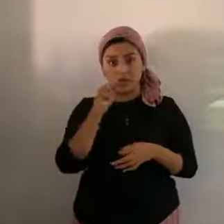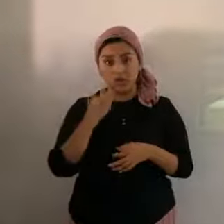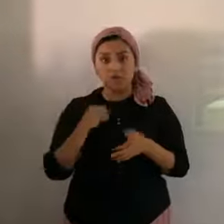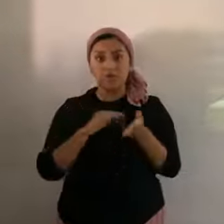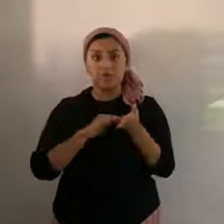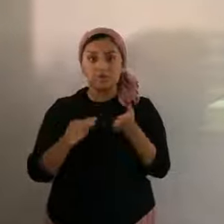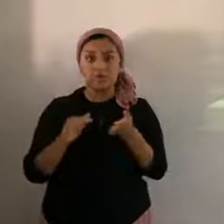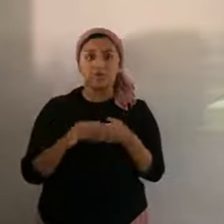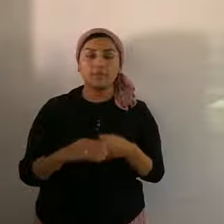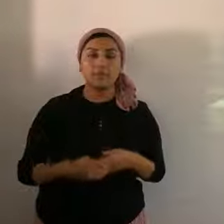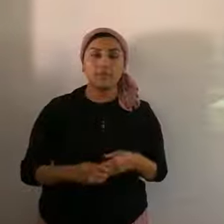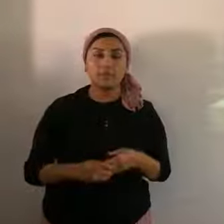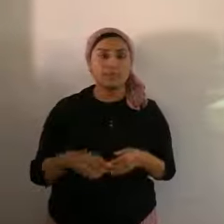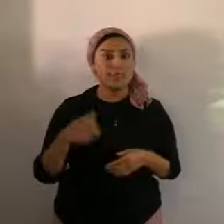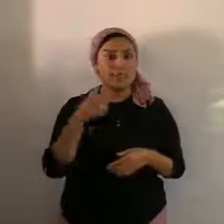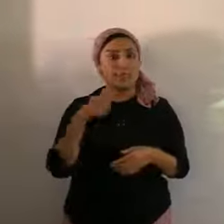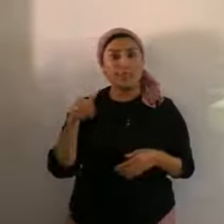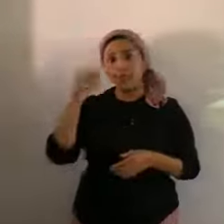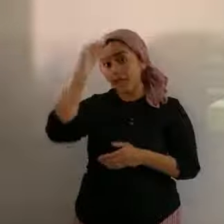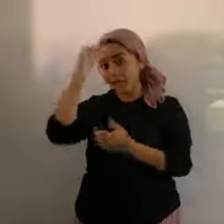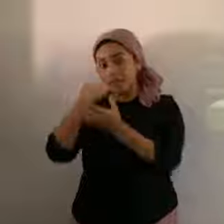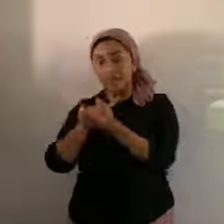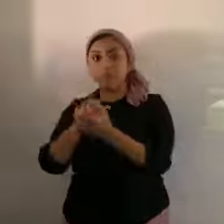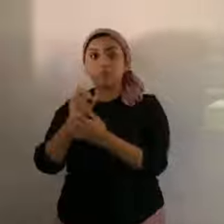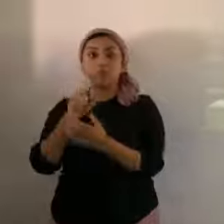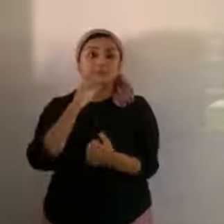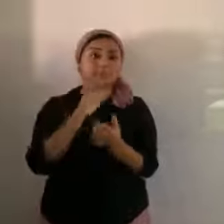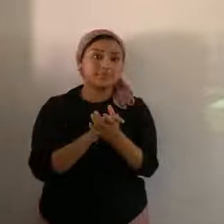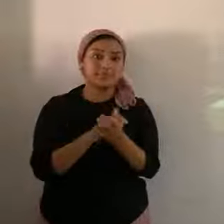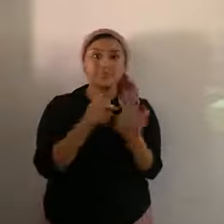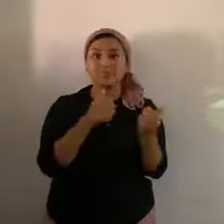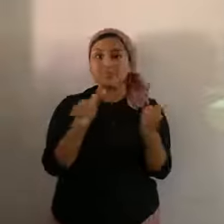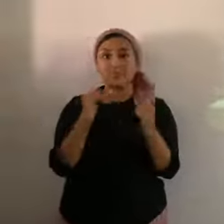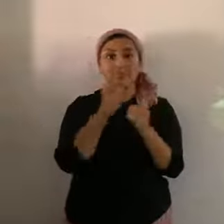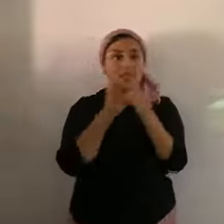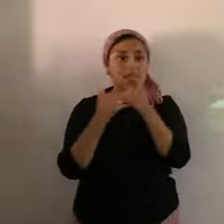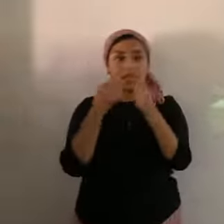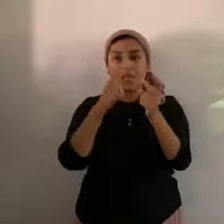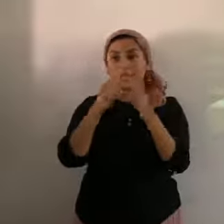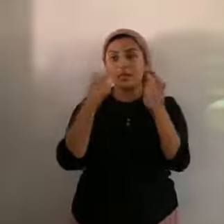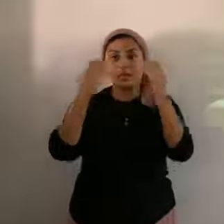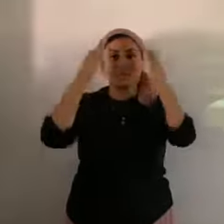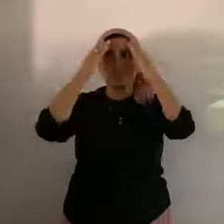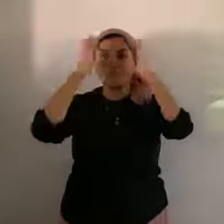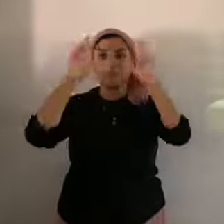perdonar lo que te haya hecho tu esposo, tu esposa, tus hijos, no sé,